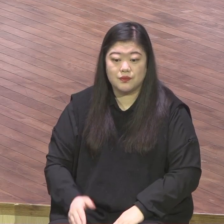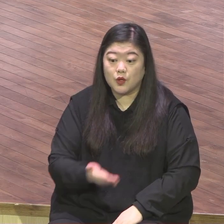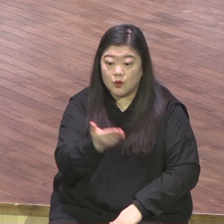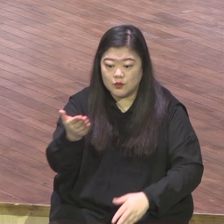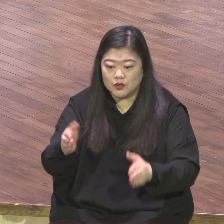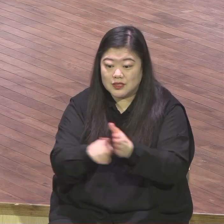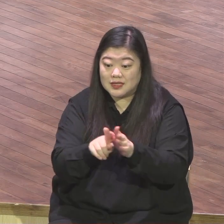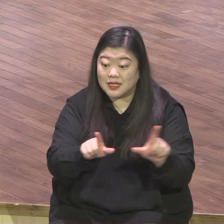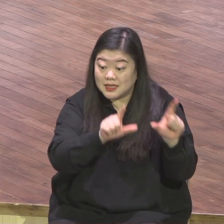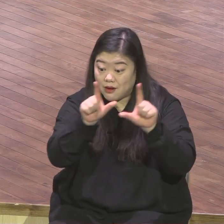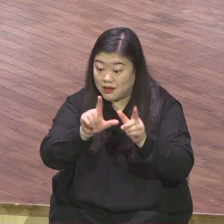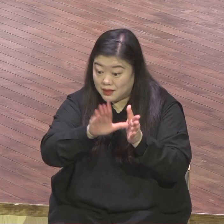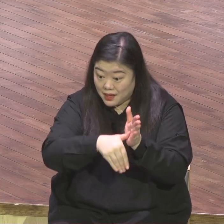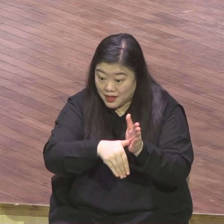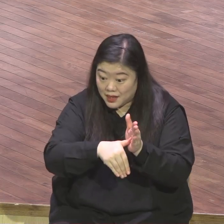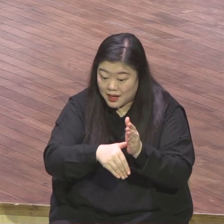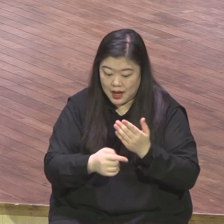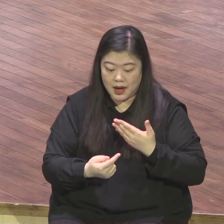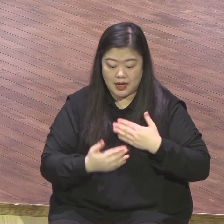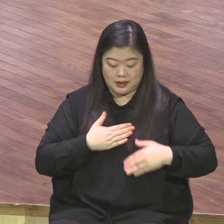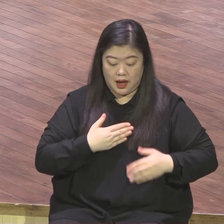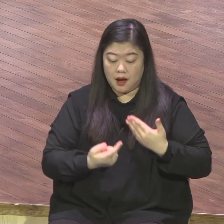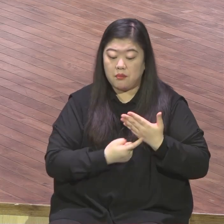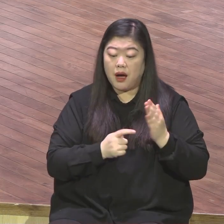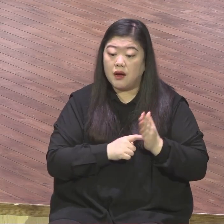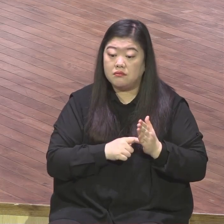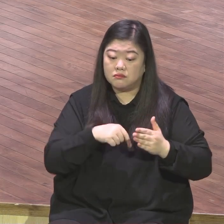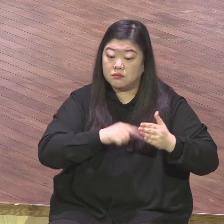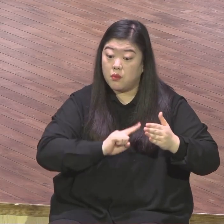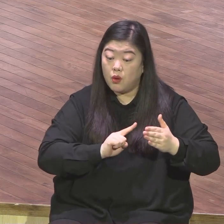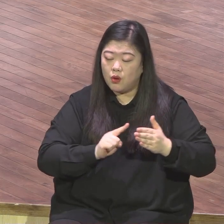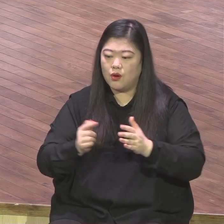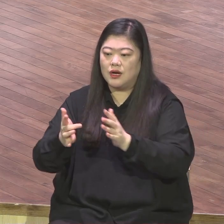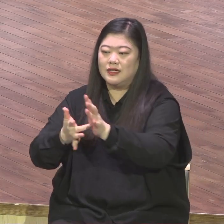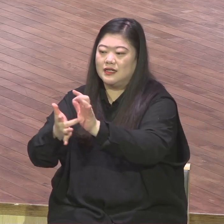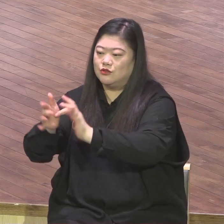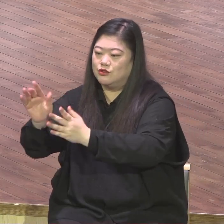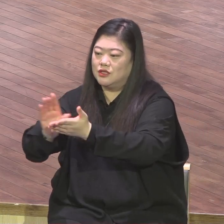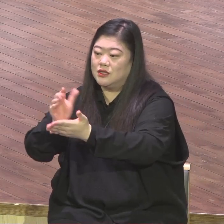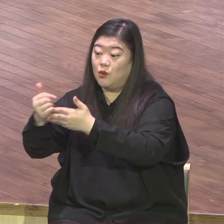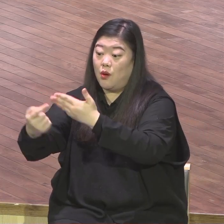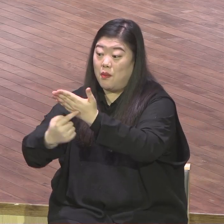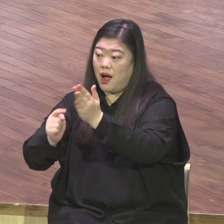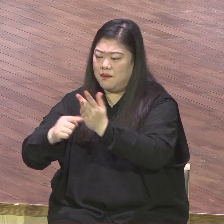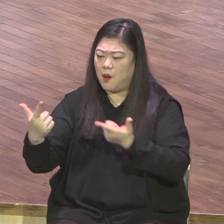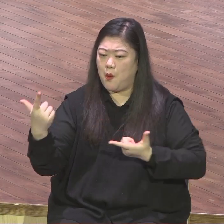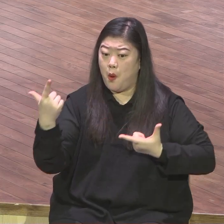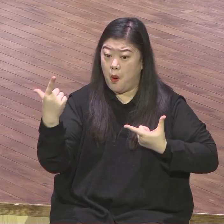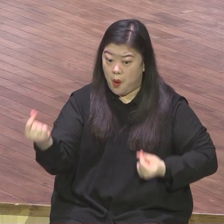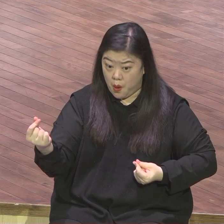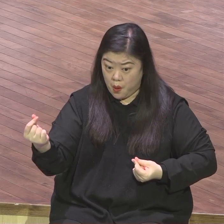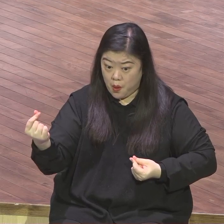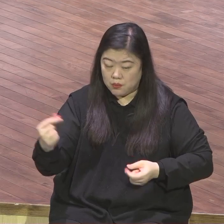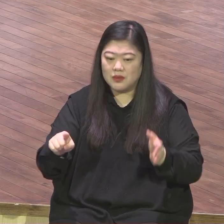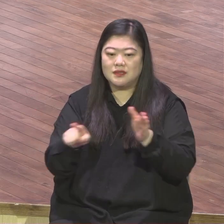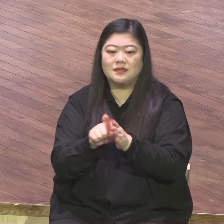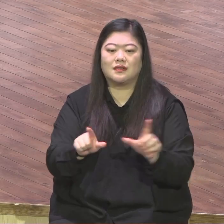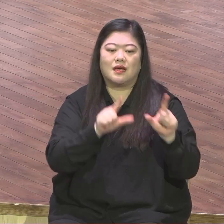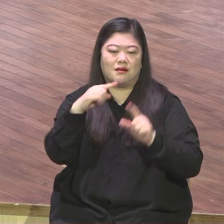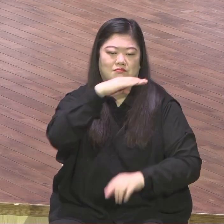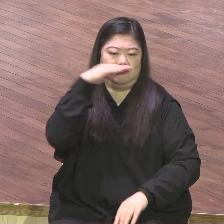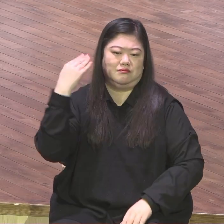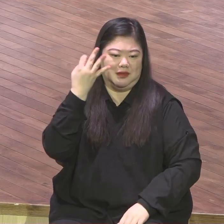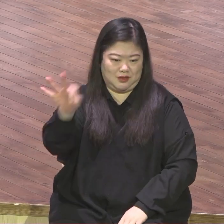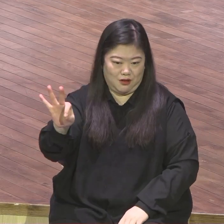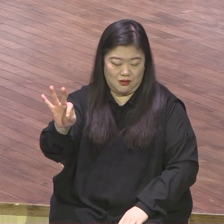품는 것에서 진정한 시작이 됩니다. 그리스도 예수의 마음이 없다 신앙생활 안 된 거예요. 안 된 거예요.